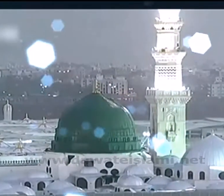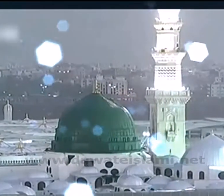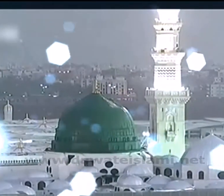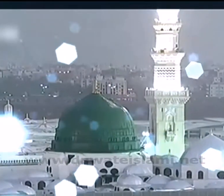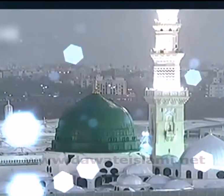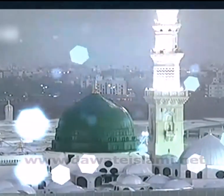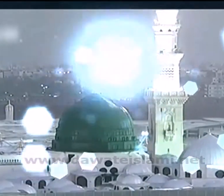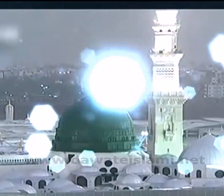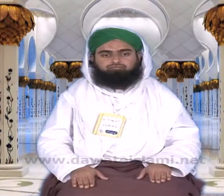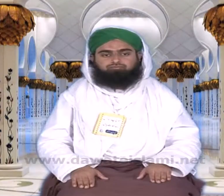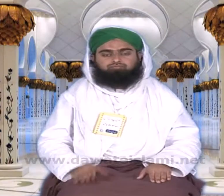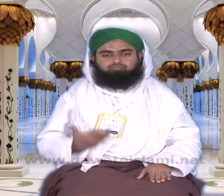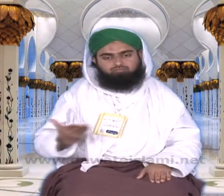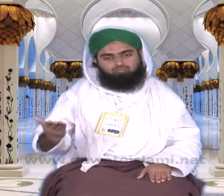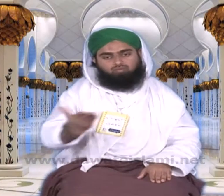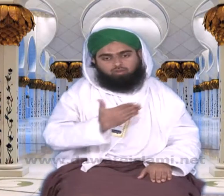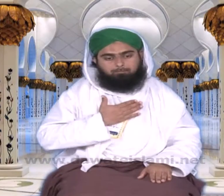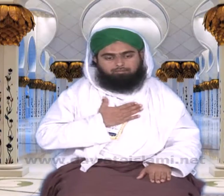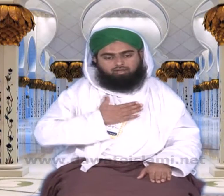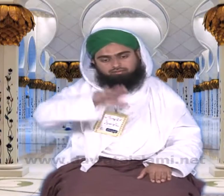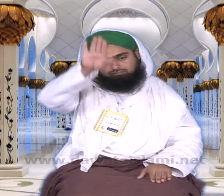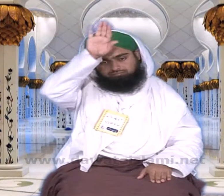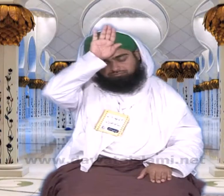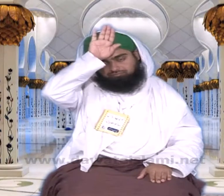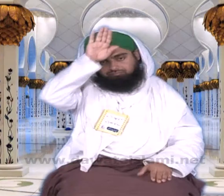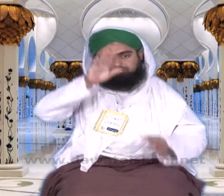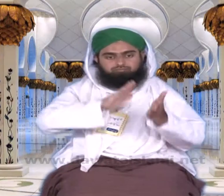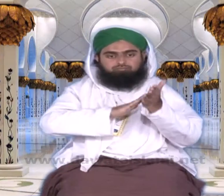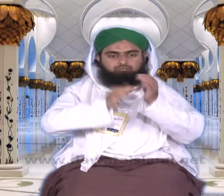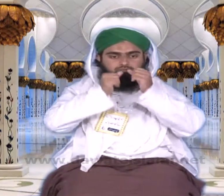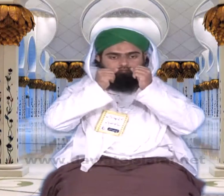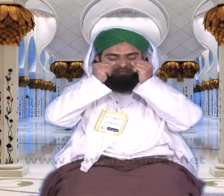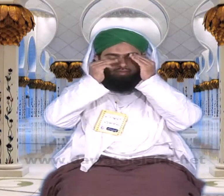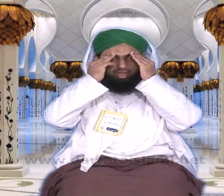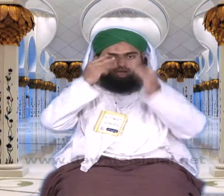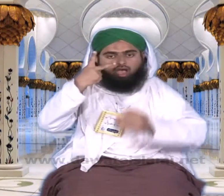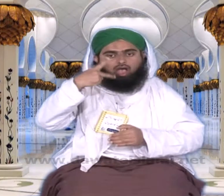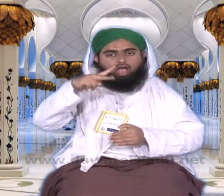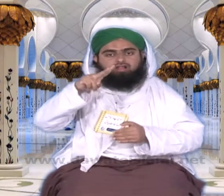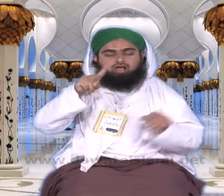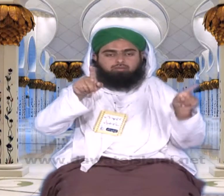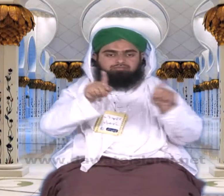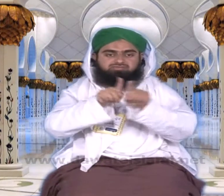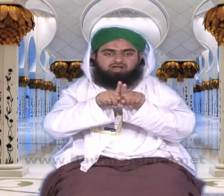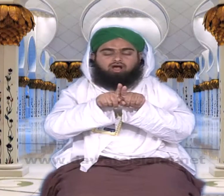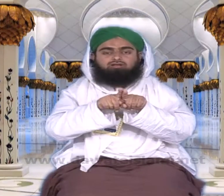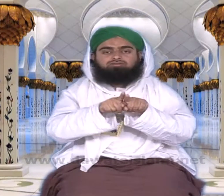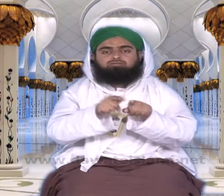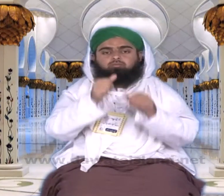وصحبی وصلی تو جب بھی میرے آقا صلی اللہ علیہ وسلم کا اسم پاک لکھیں تو صلی اللہ علیہ